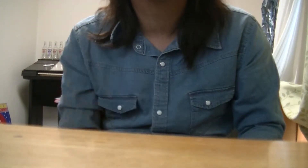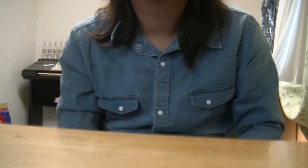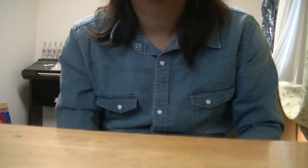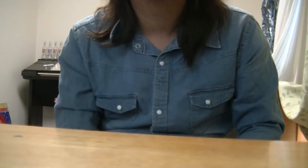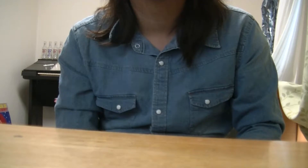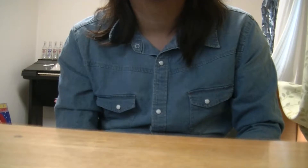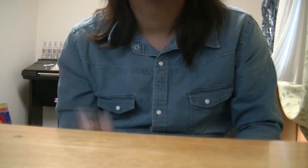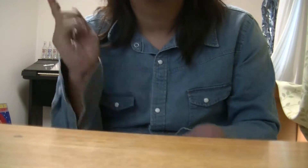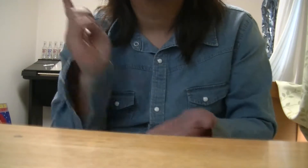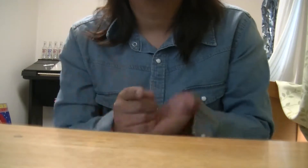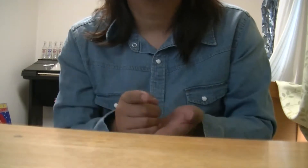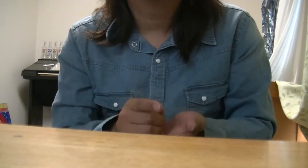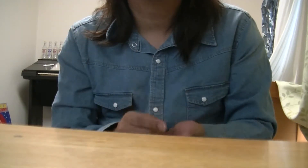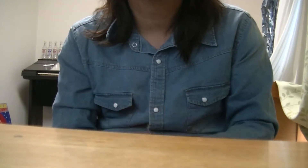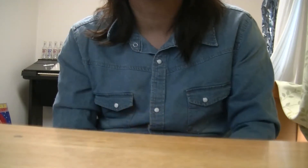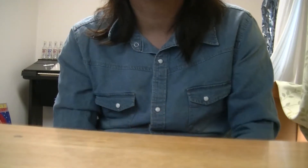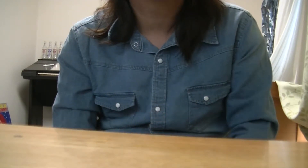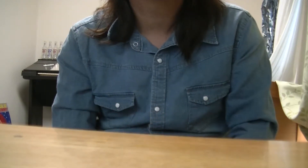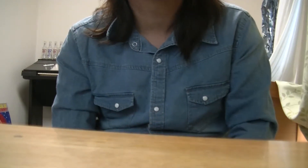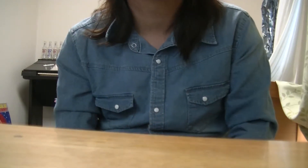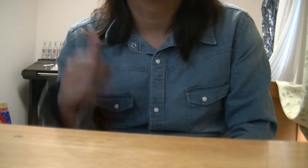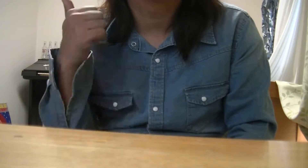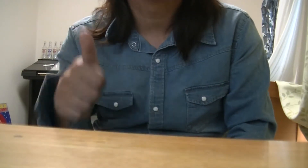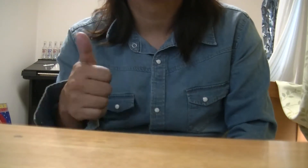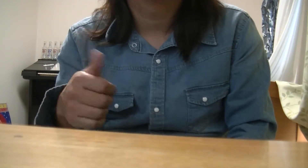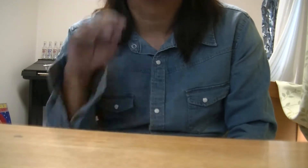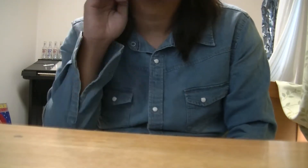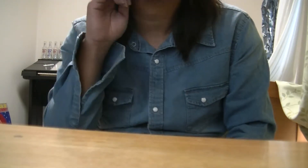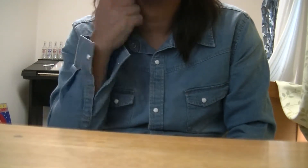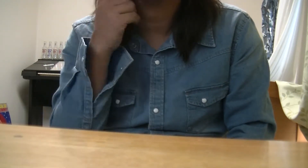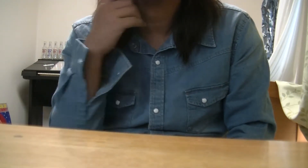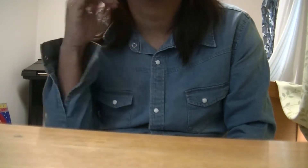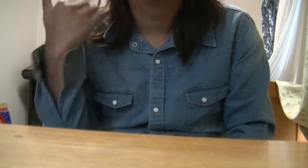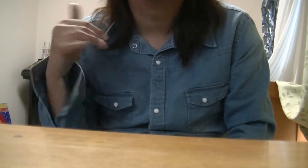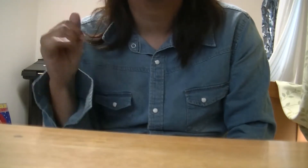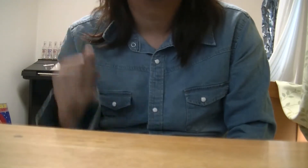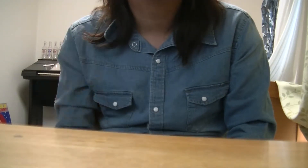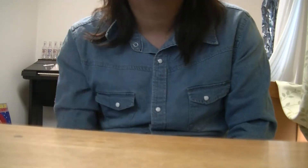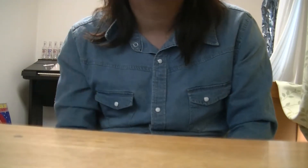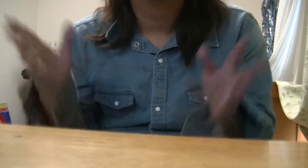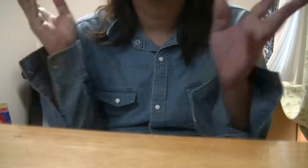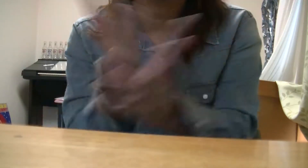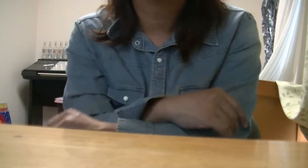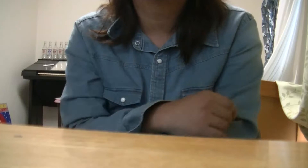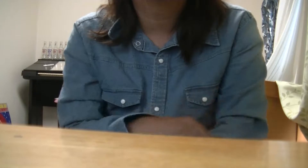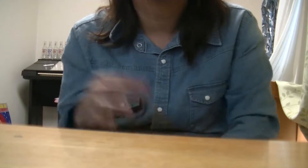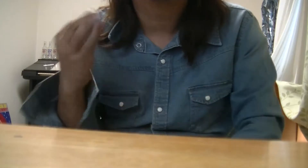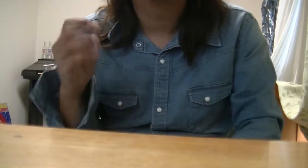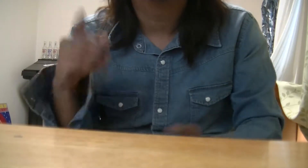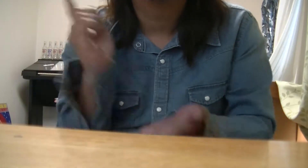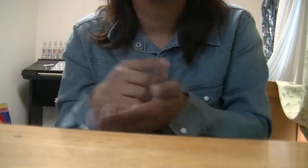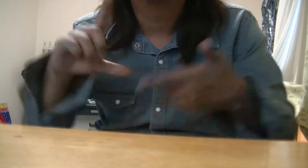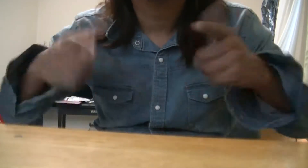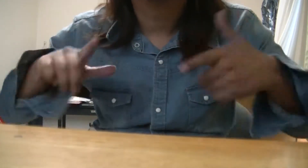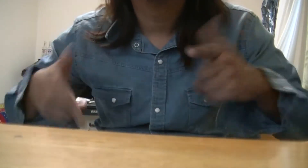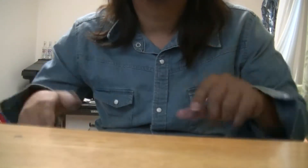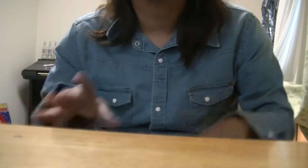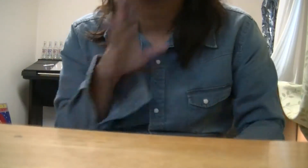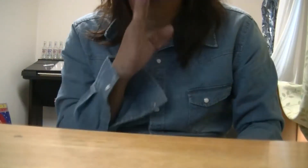に無理、無駄、無駄をなくすというコスト削減の面だけではなく、本当に自分